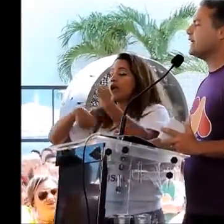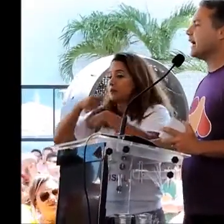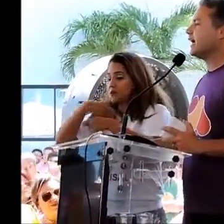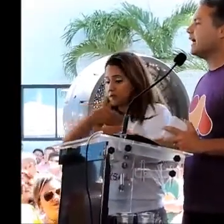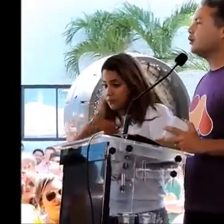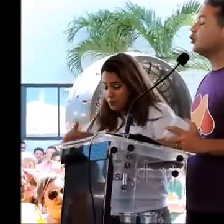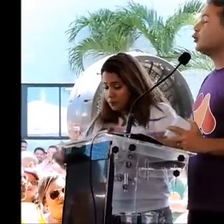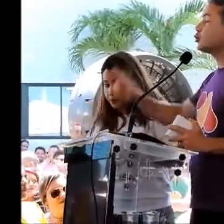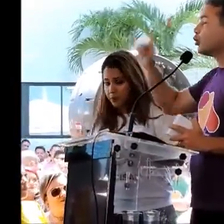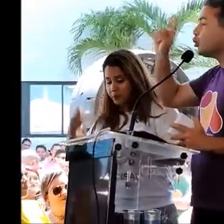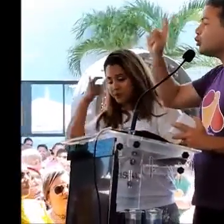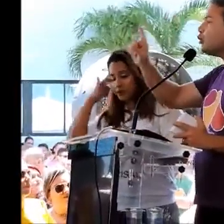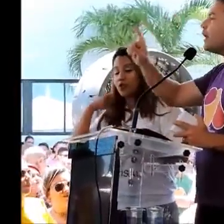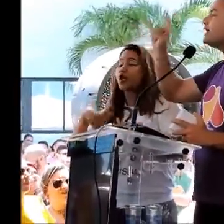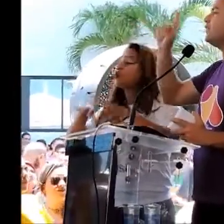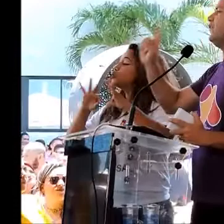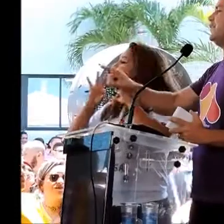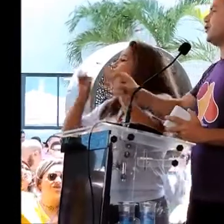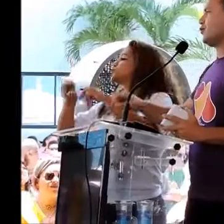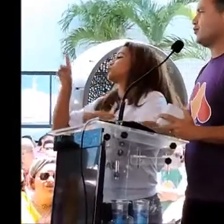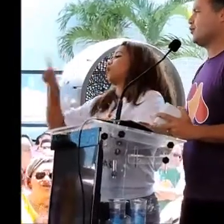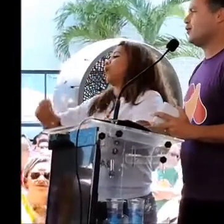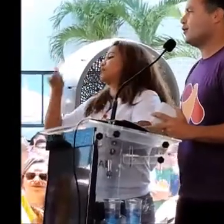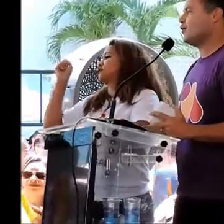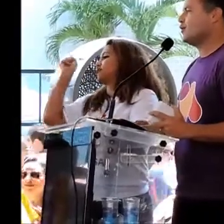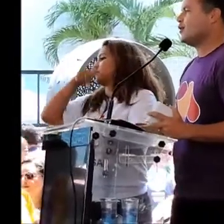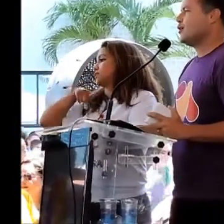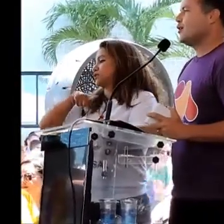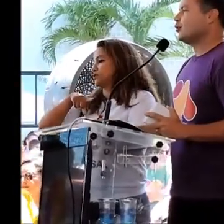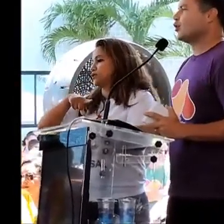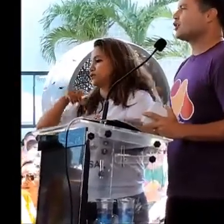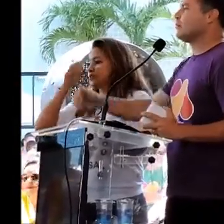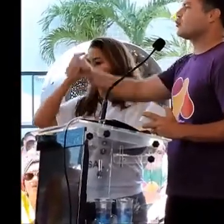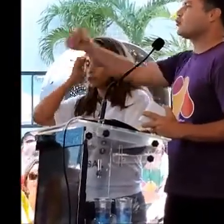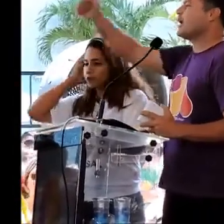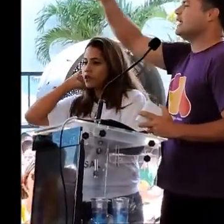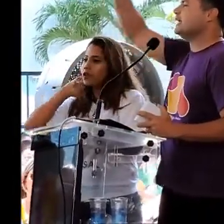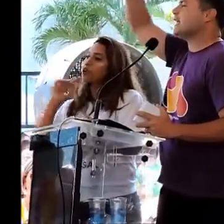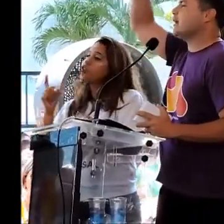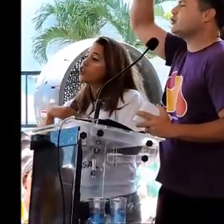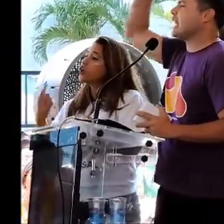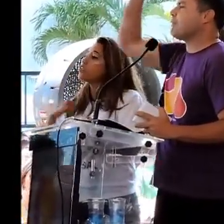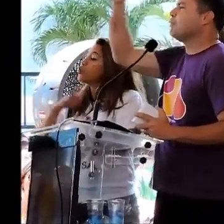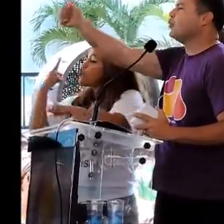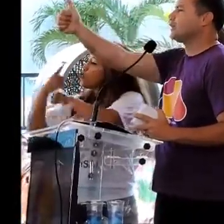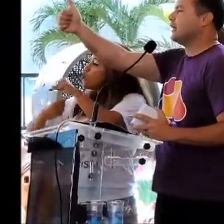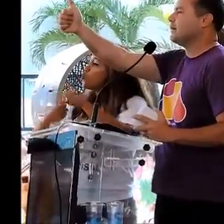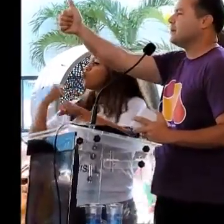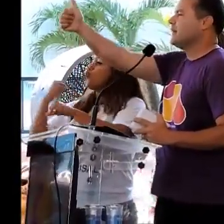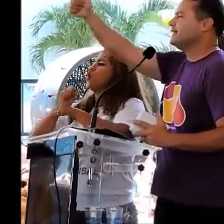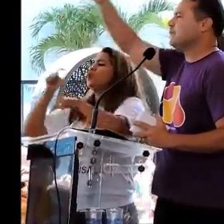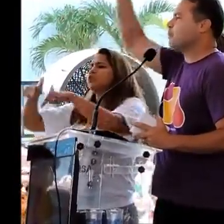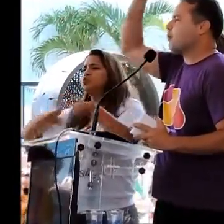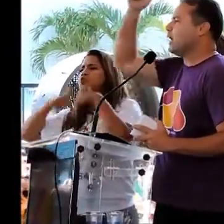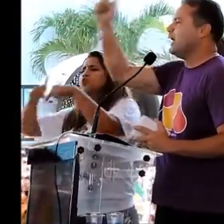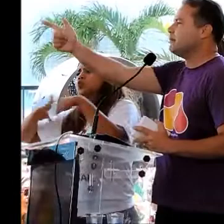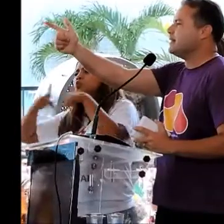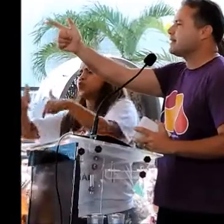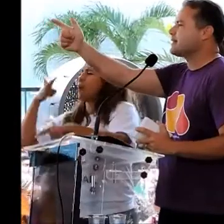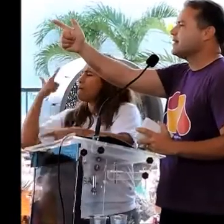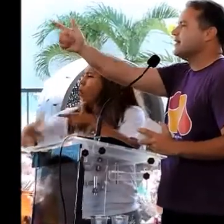administração pública, tudo é difícil. Nós temos um ano inteiro de labuta,